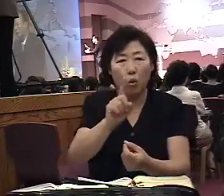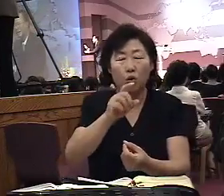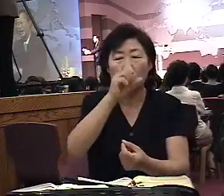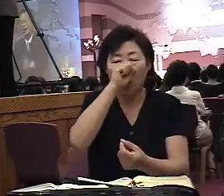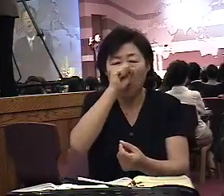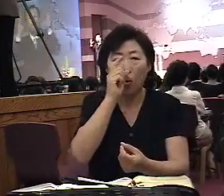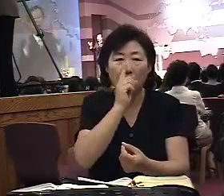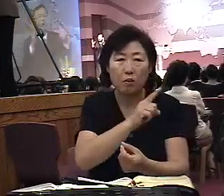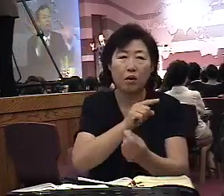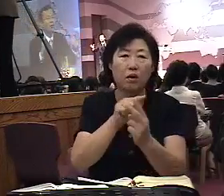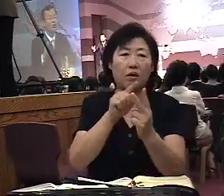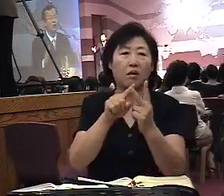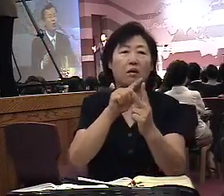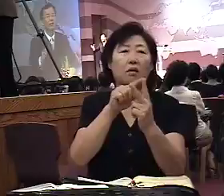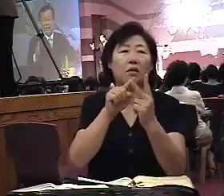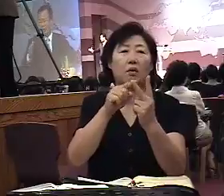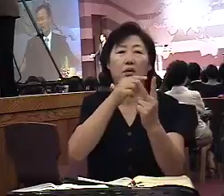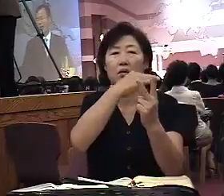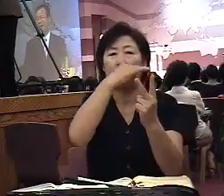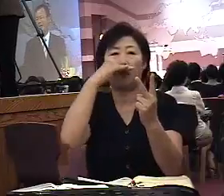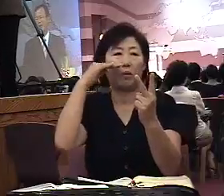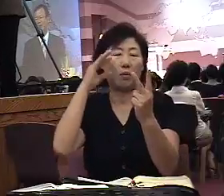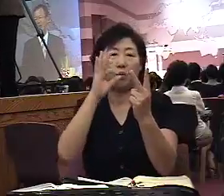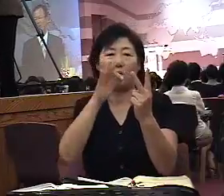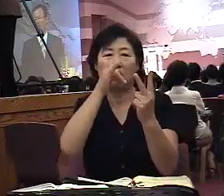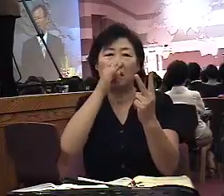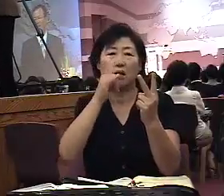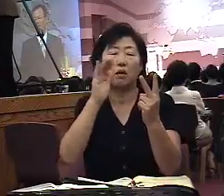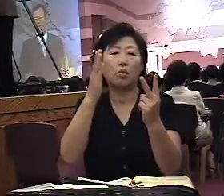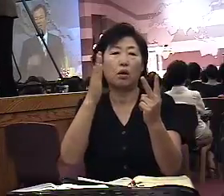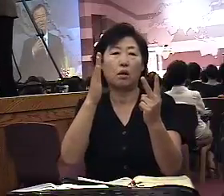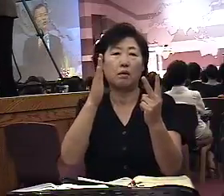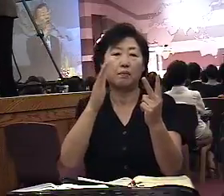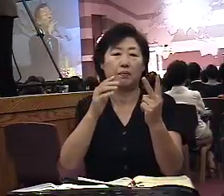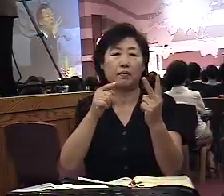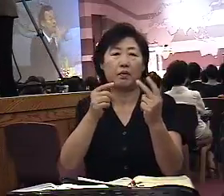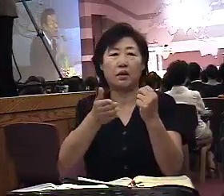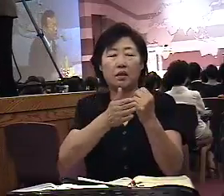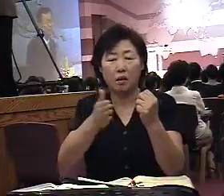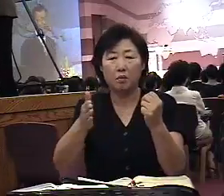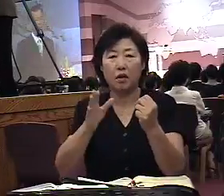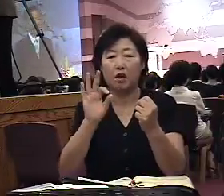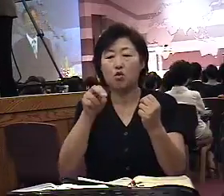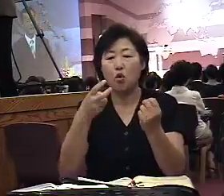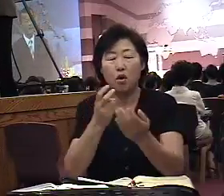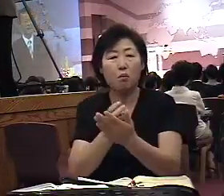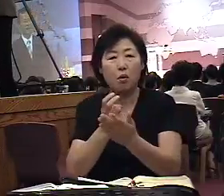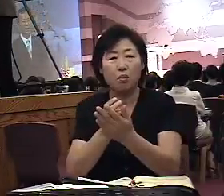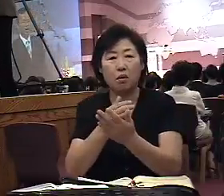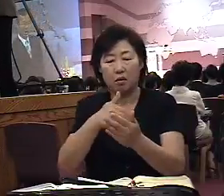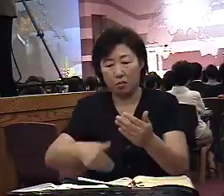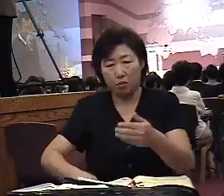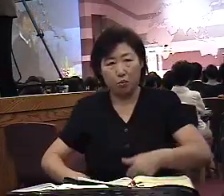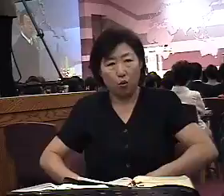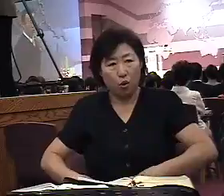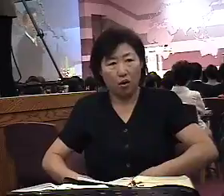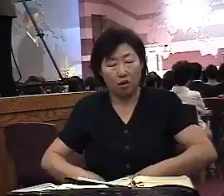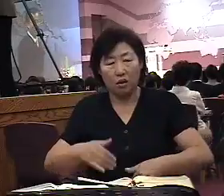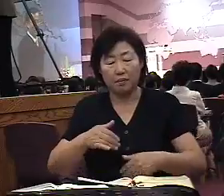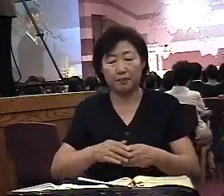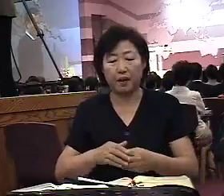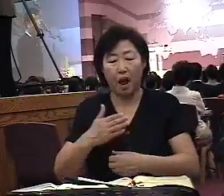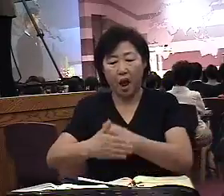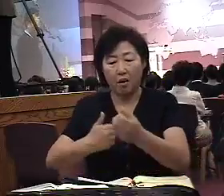무엇이 그릇된가를 바로 볼 수 있어야 된다는 것이에요. 그래서 율법이 필요한 것입니다. 하나님의